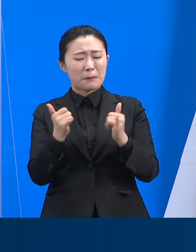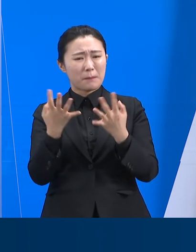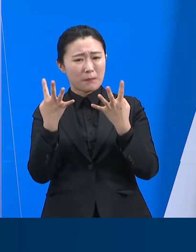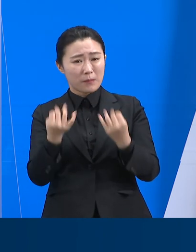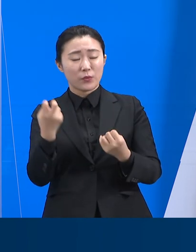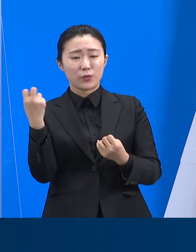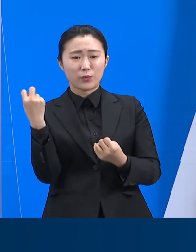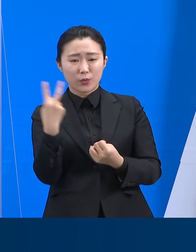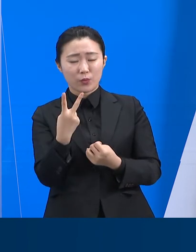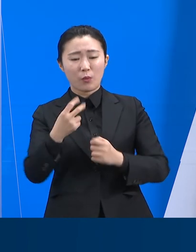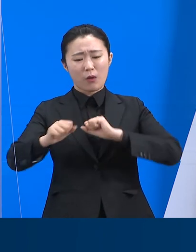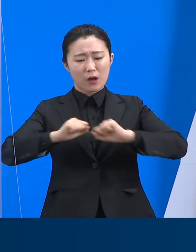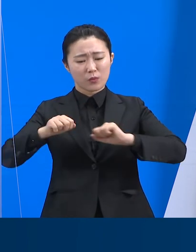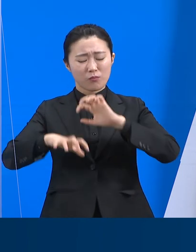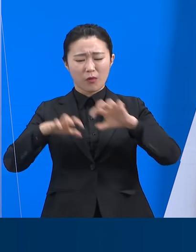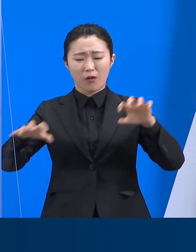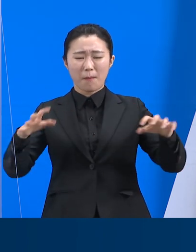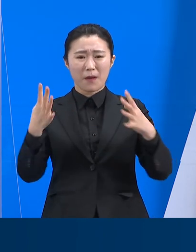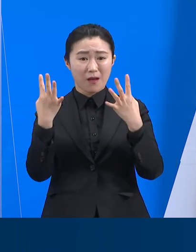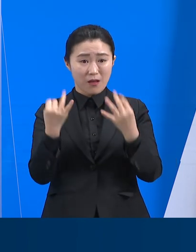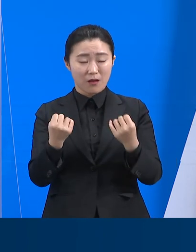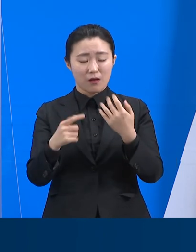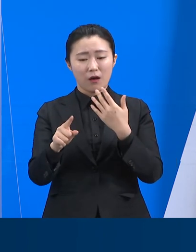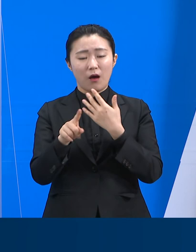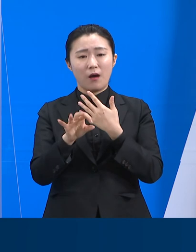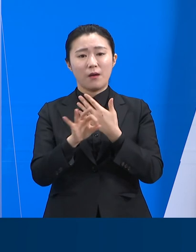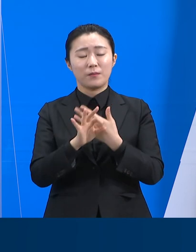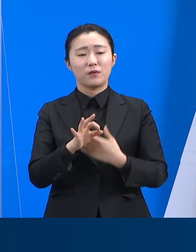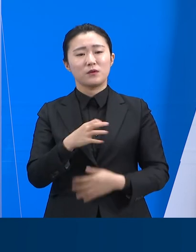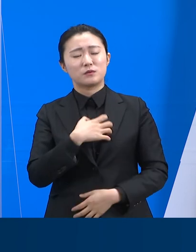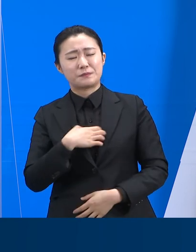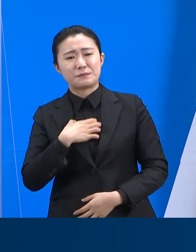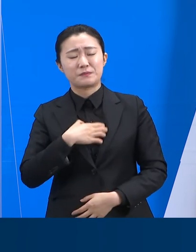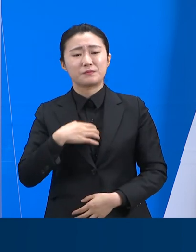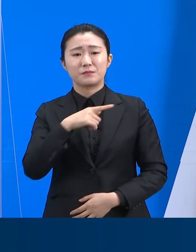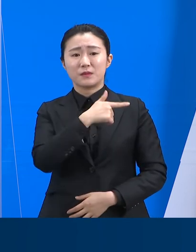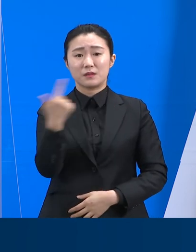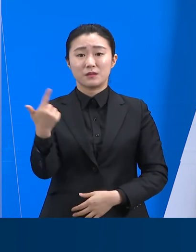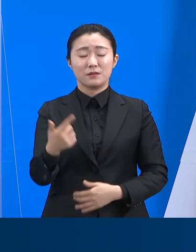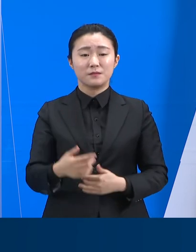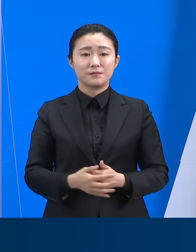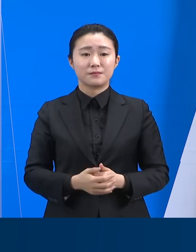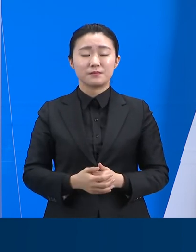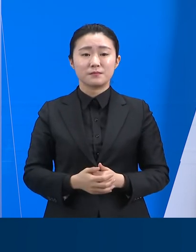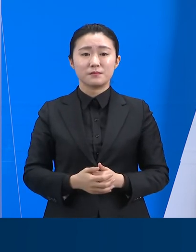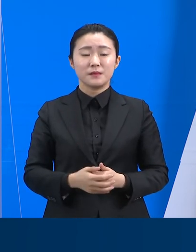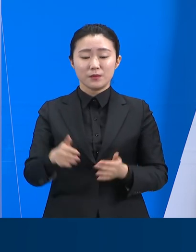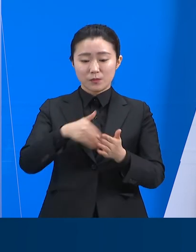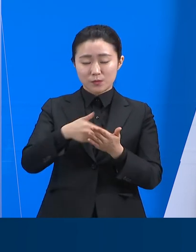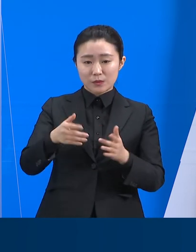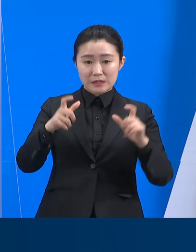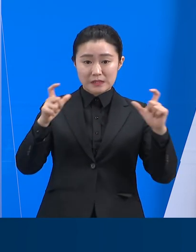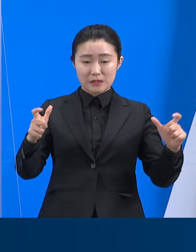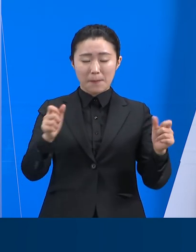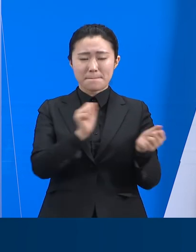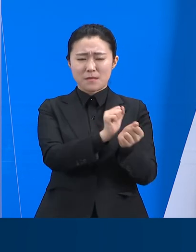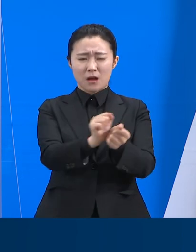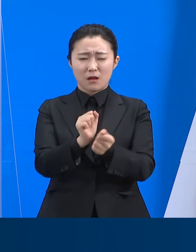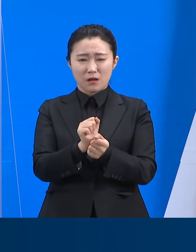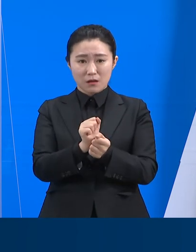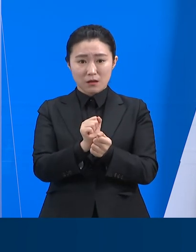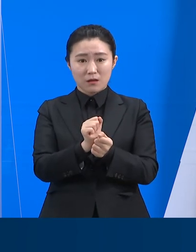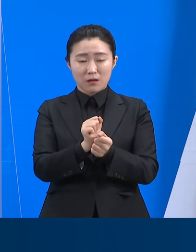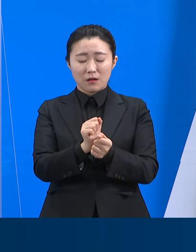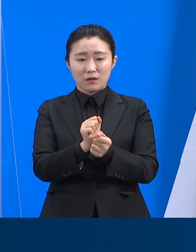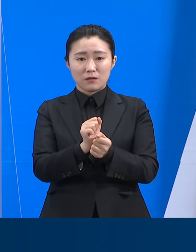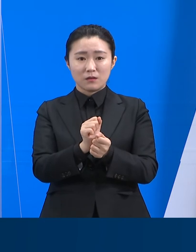있다면 매우 우려스러운 일이 될것 같습니다. 동두천시의 지역 감염이 확산되면서 생활권이